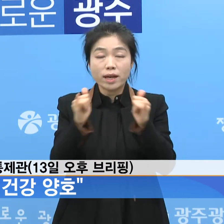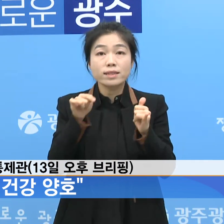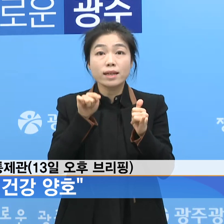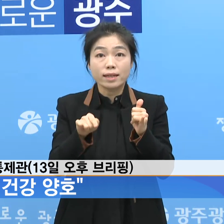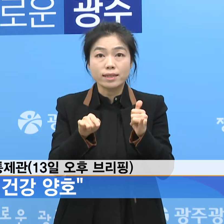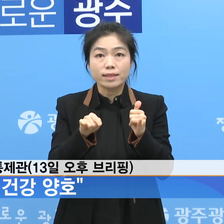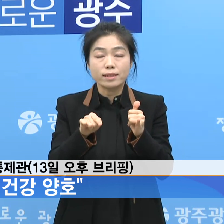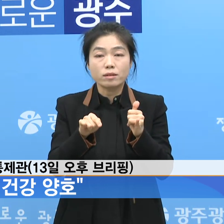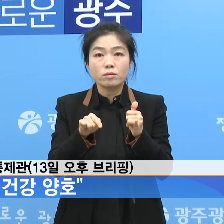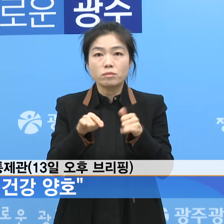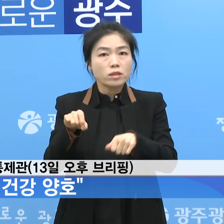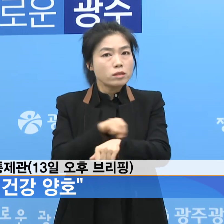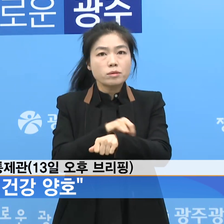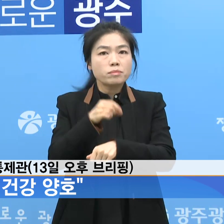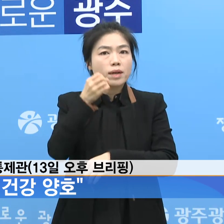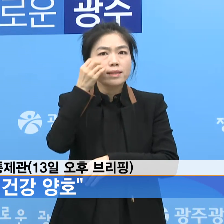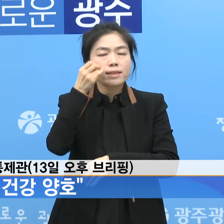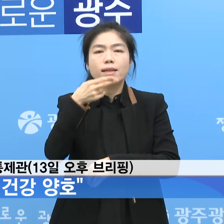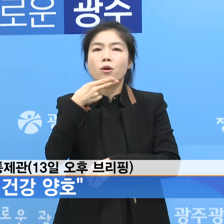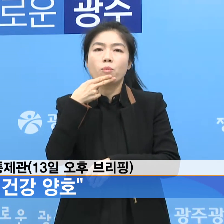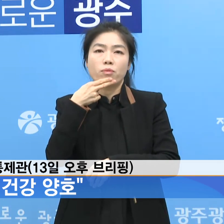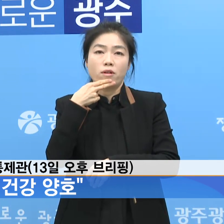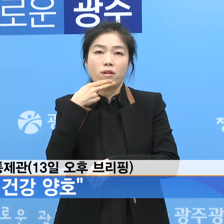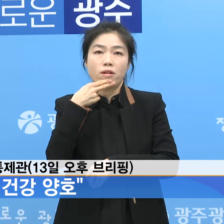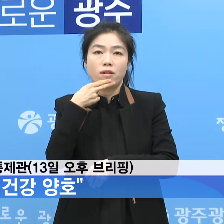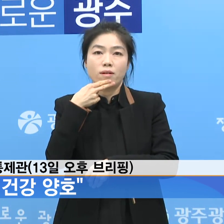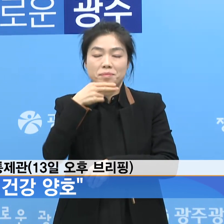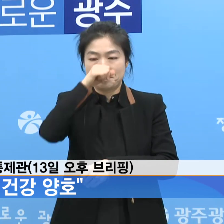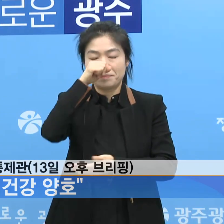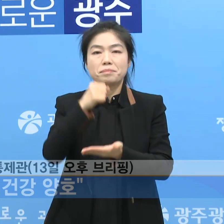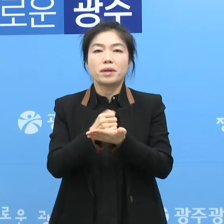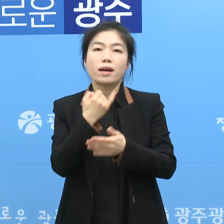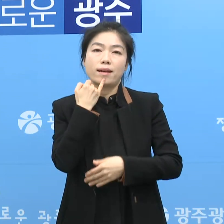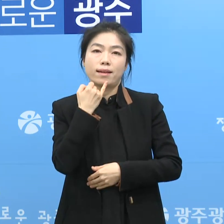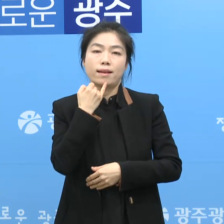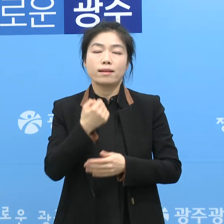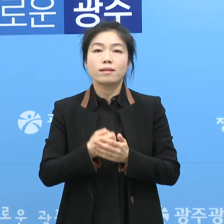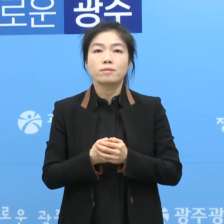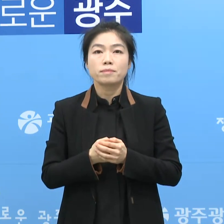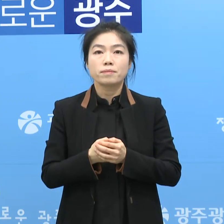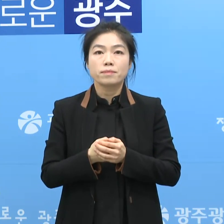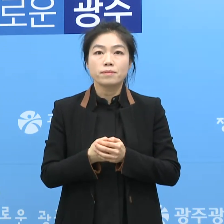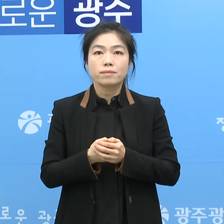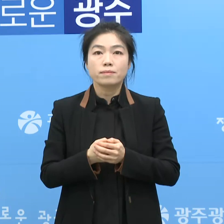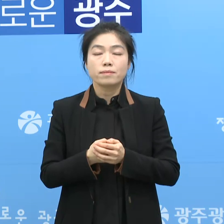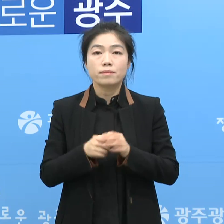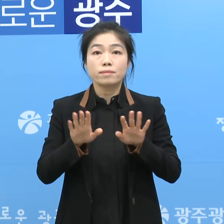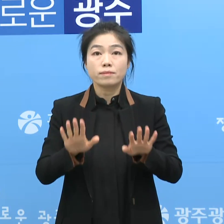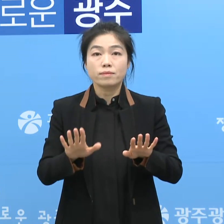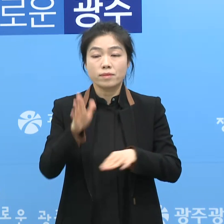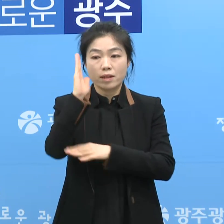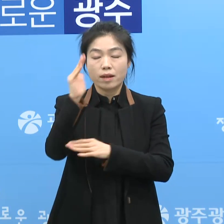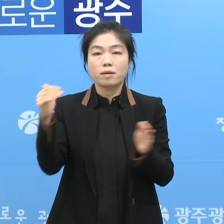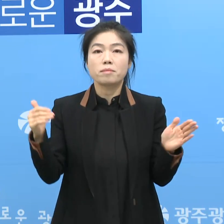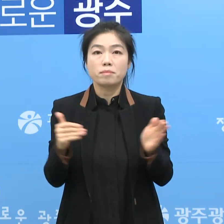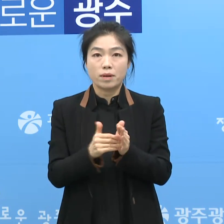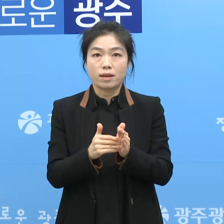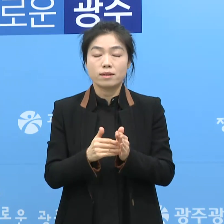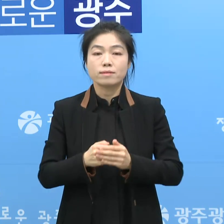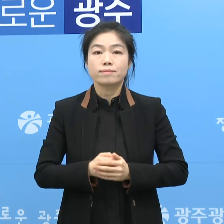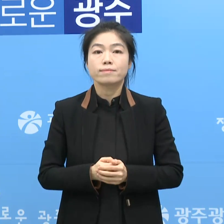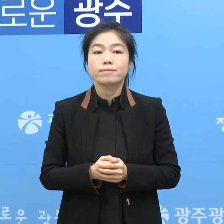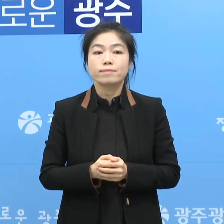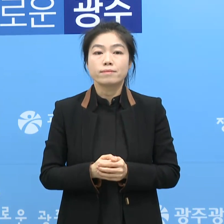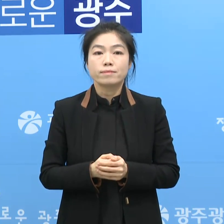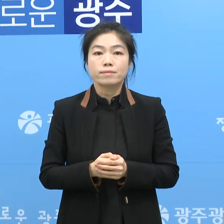환자들의 특이 증상은 없이 양호한 상태입니다. 이상 브리핑을 마치겠습니다.